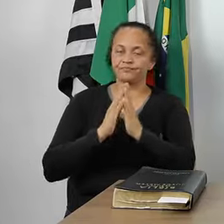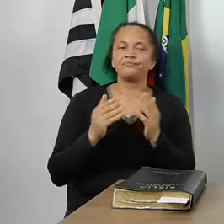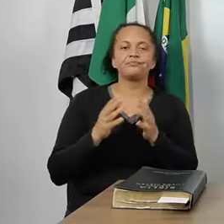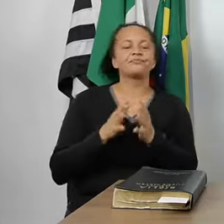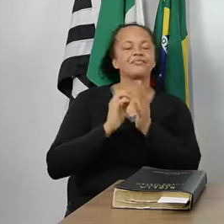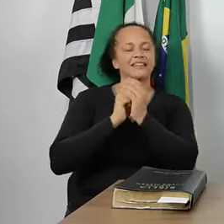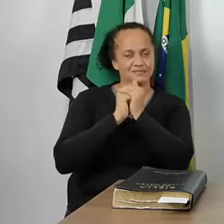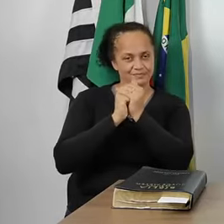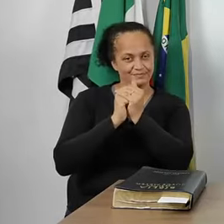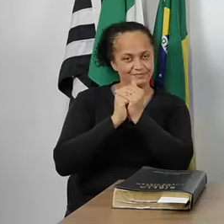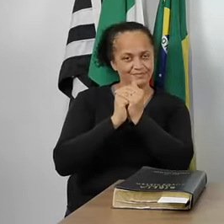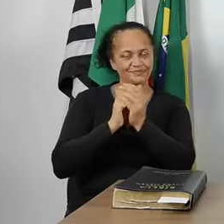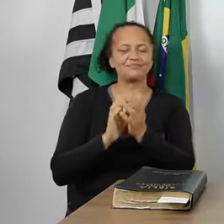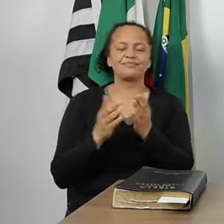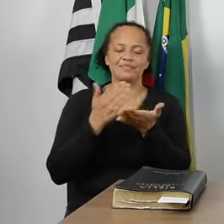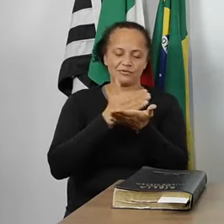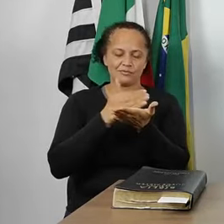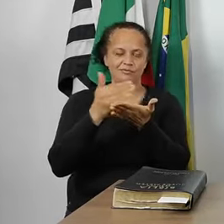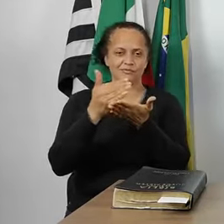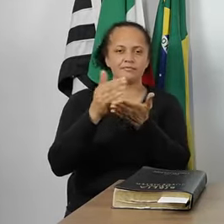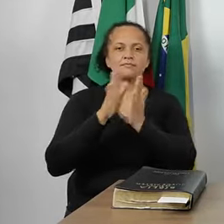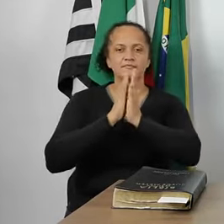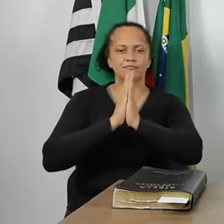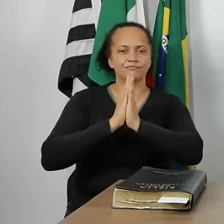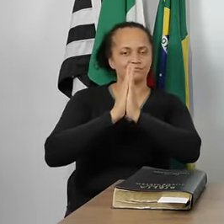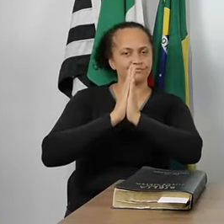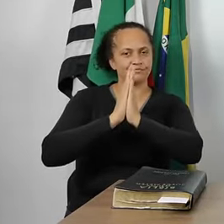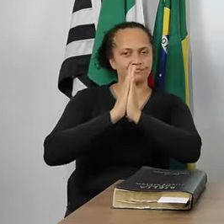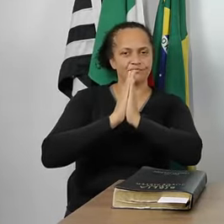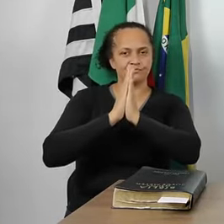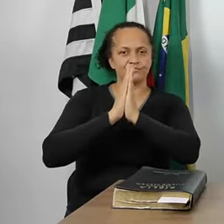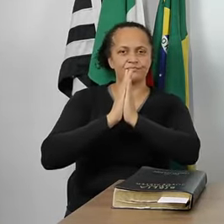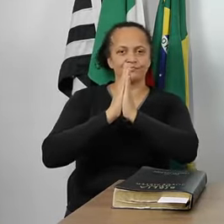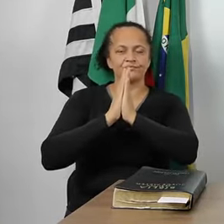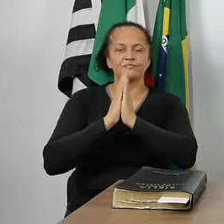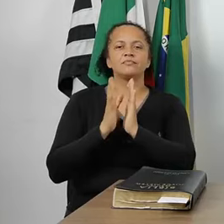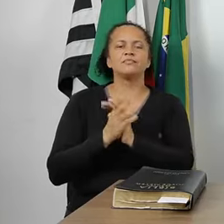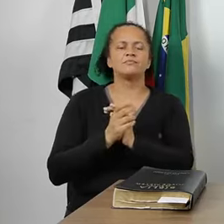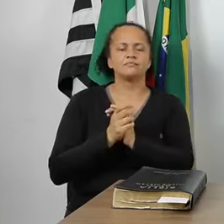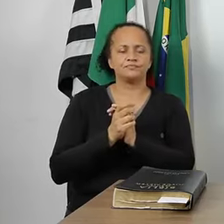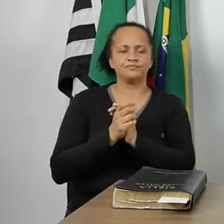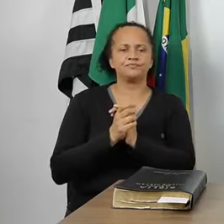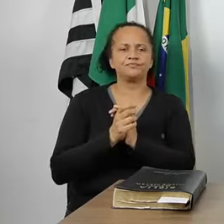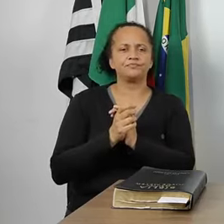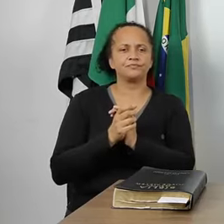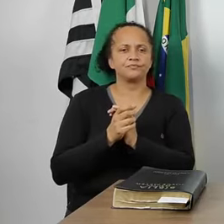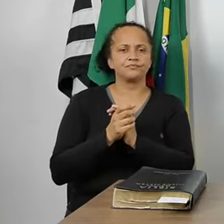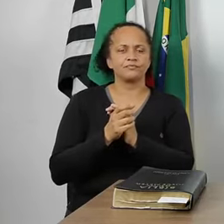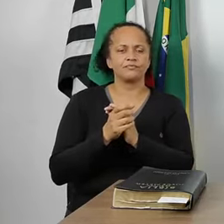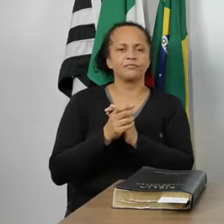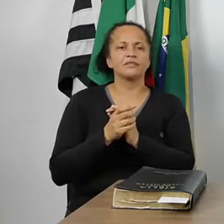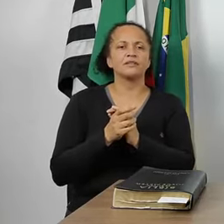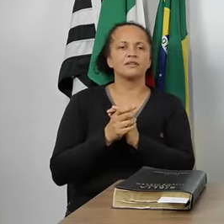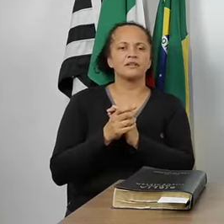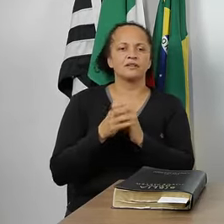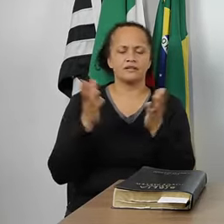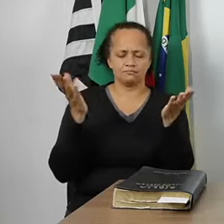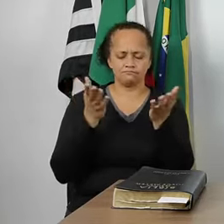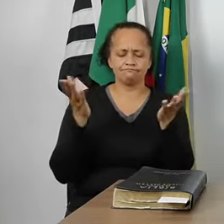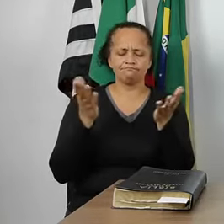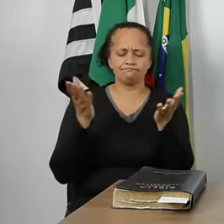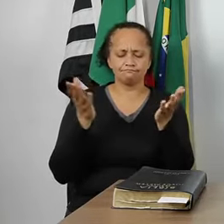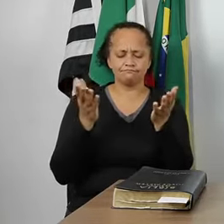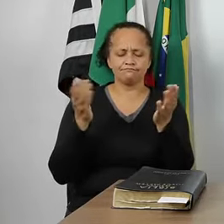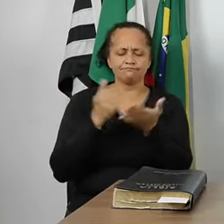hoje. Amém? Então, vamos orar, né? Peço que você se coloque em uma posição, né, numa condição de oração,